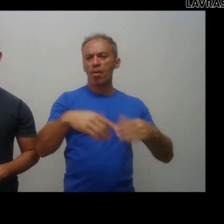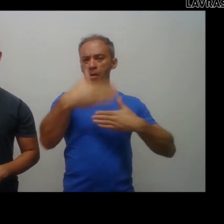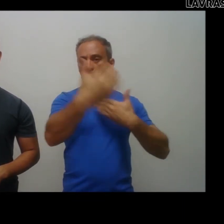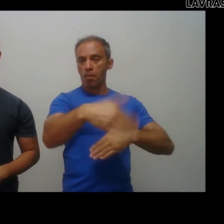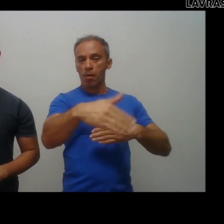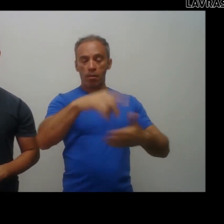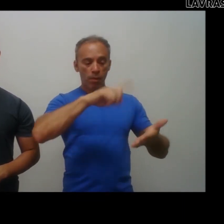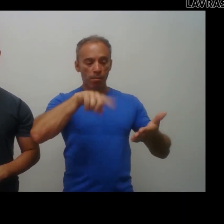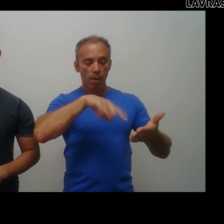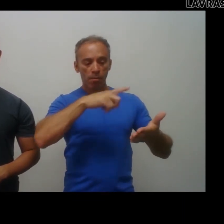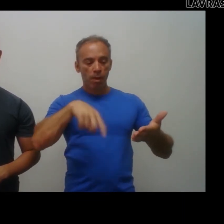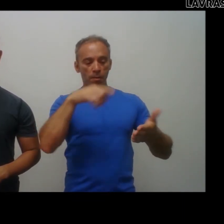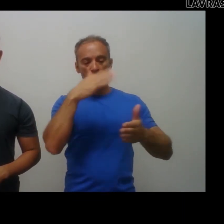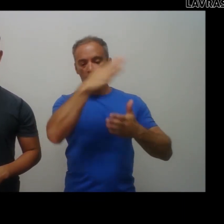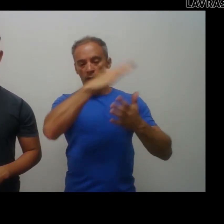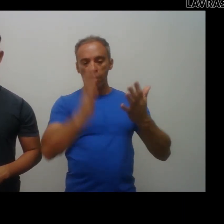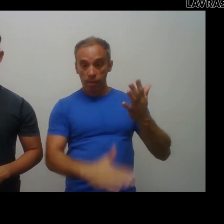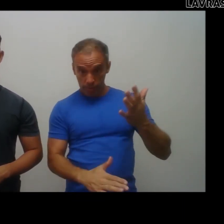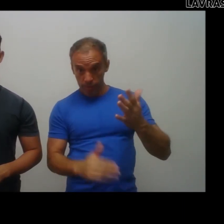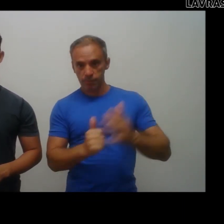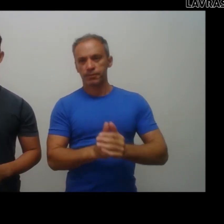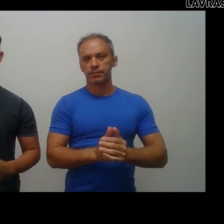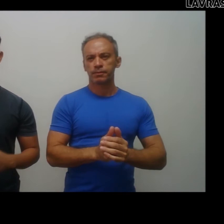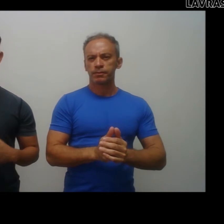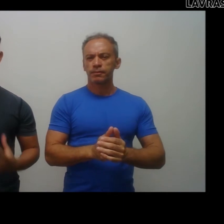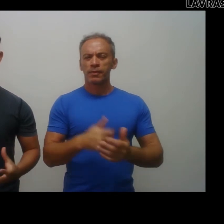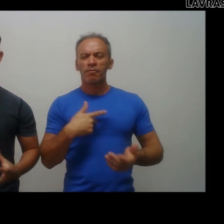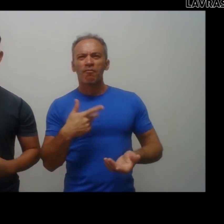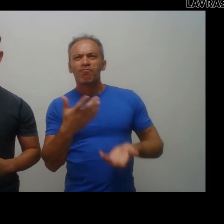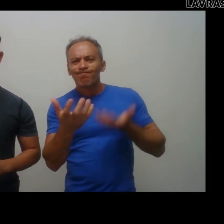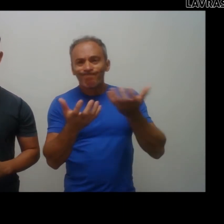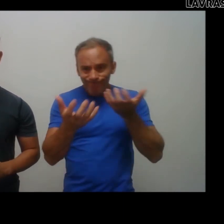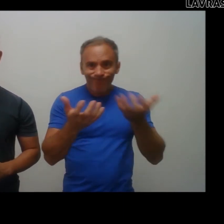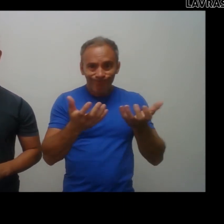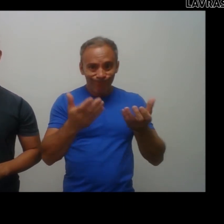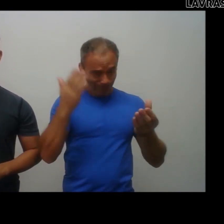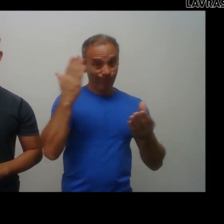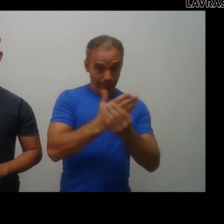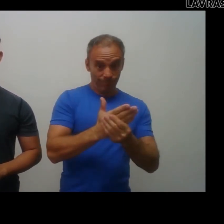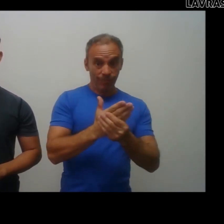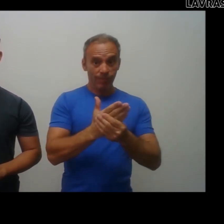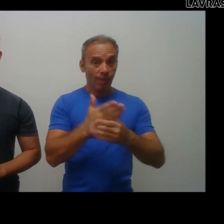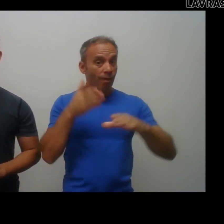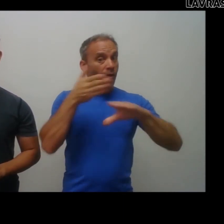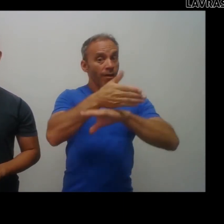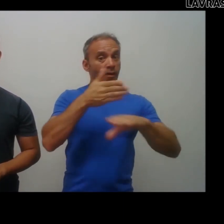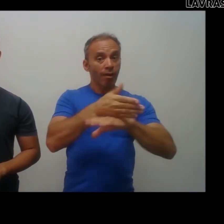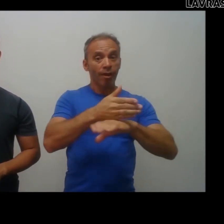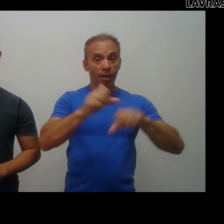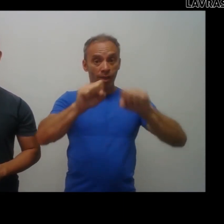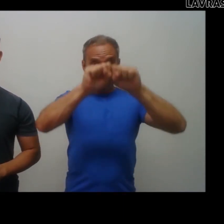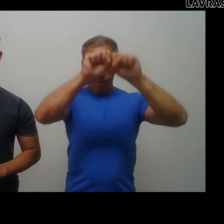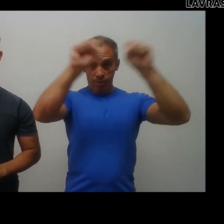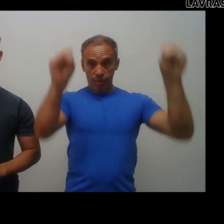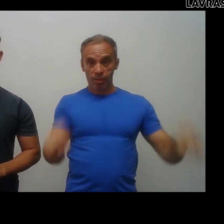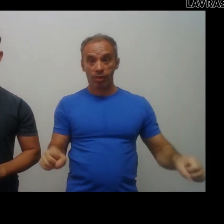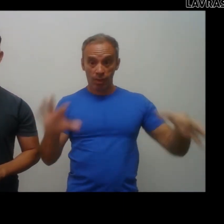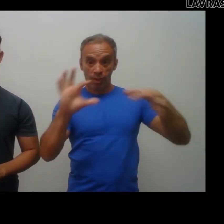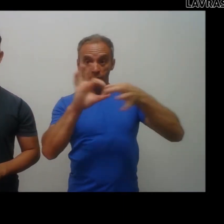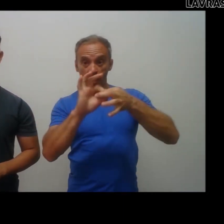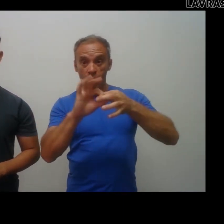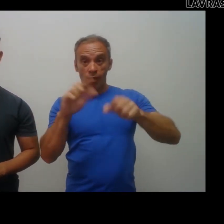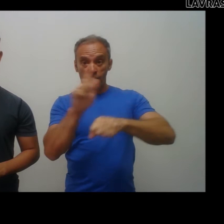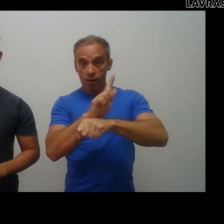de múltipla escolha em libras. Aqueles que se desejarem se inscrever podem acessar o Sistema Integrado de